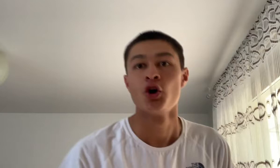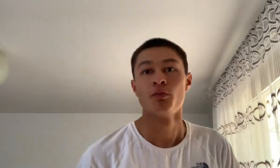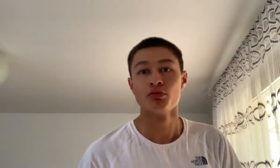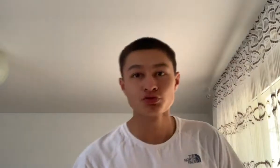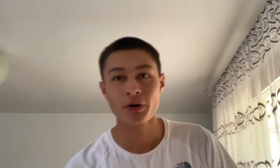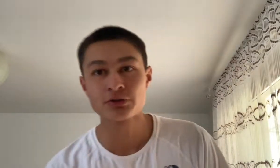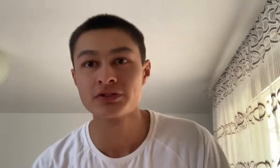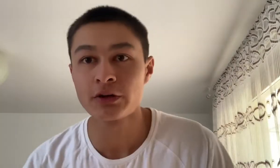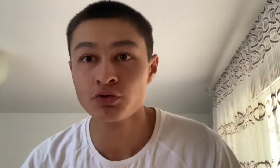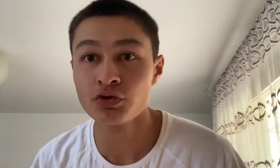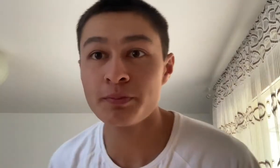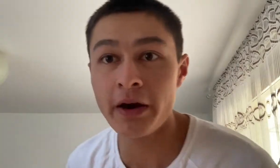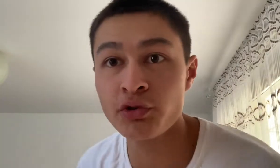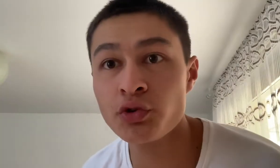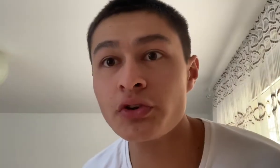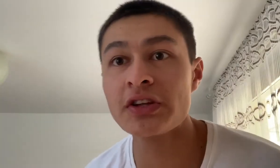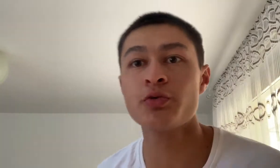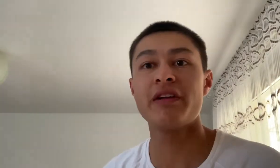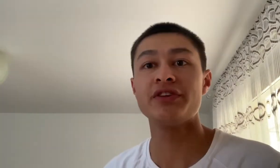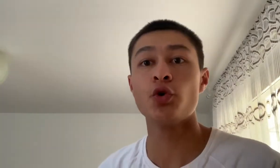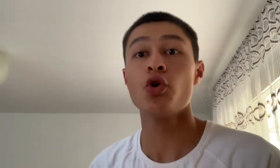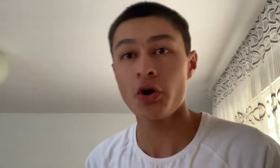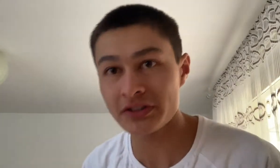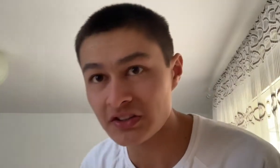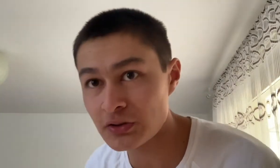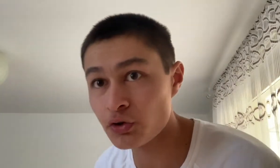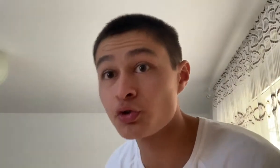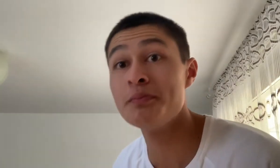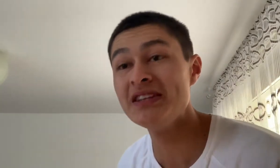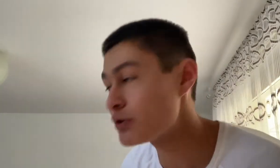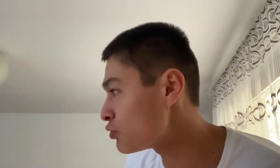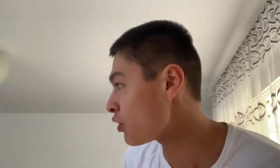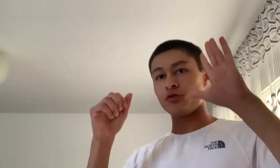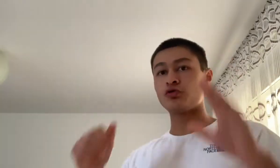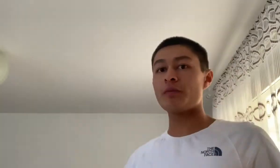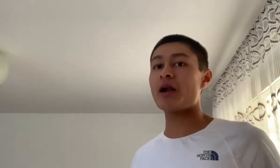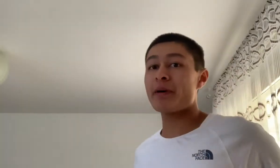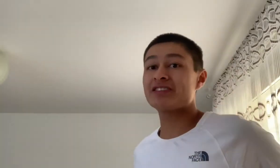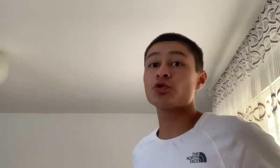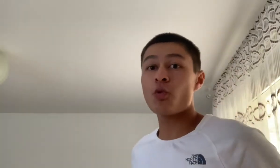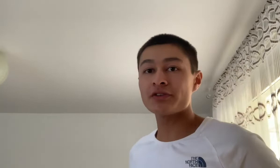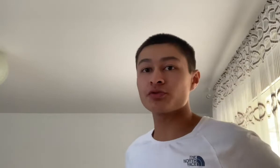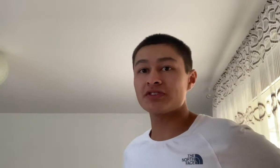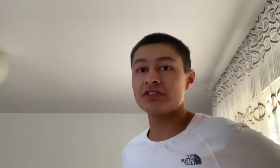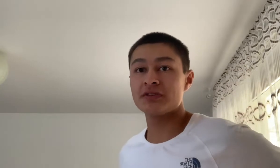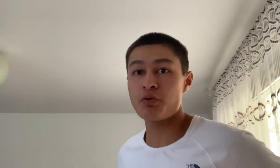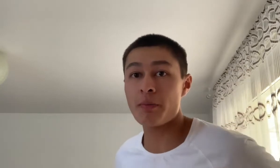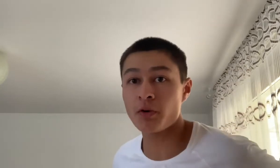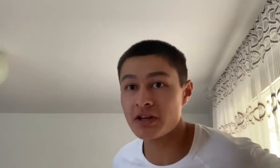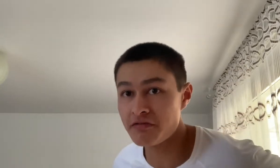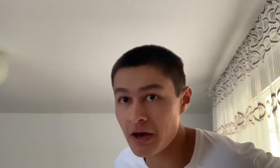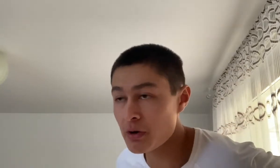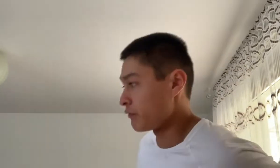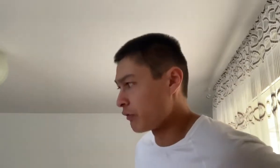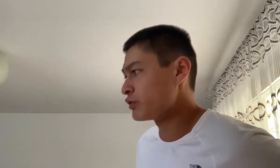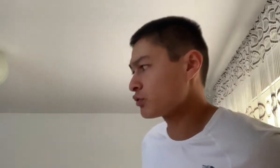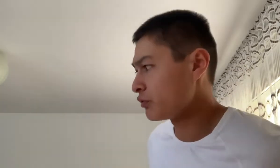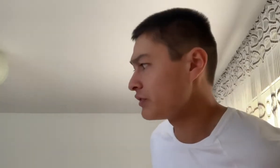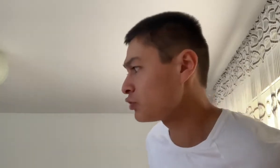Bonjour à toutes et à tous, bienvenue dans cette nouvelle vidéo langue des signes dans ce mini-cours. Nous sommes à la partie 3 sur 6 pour apprendre les verbes. Vous vous en souvenez